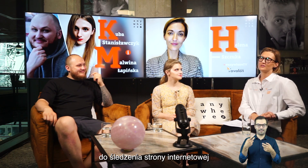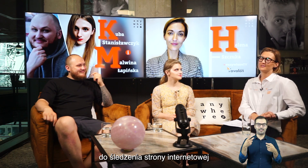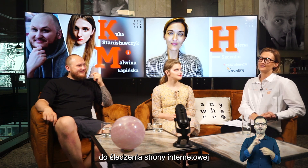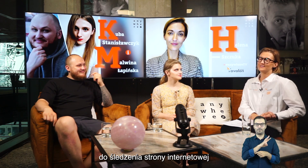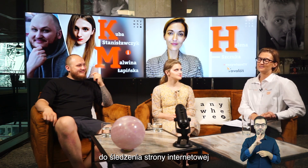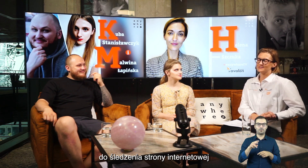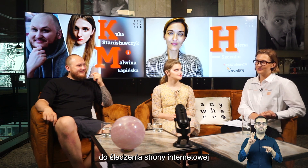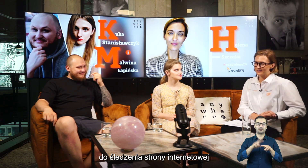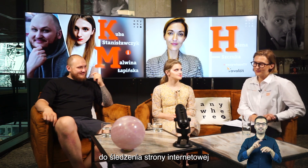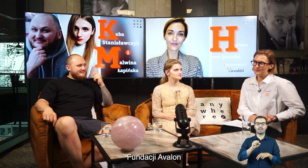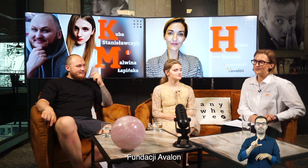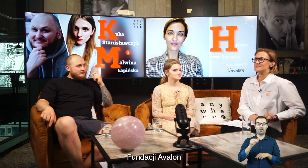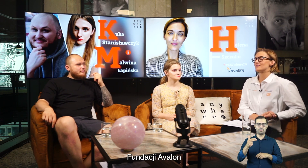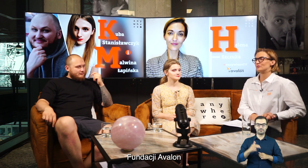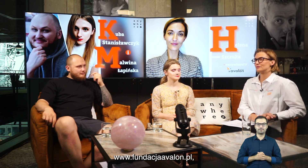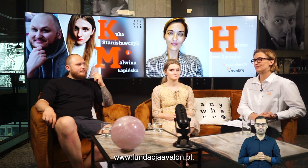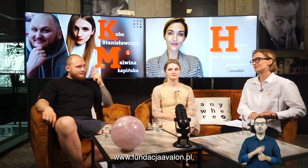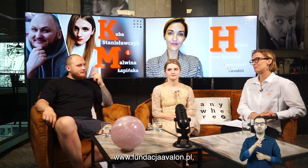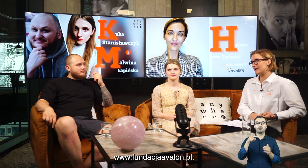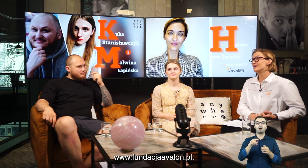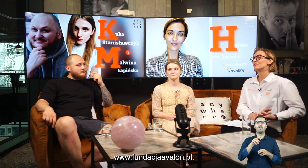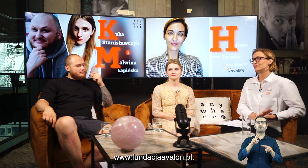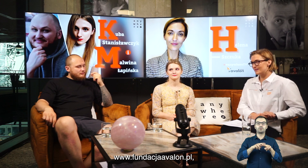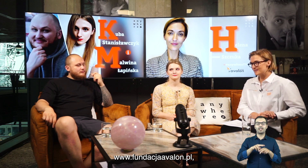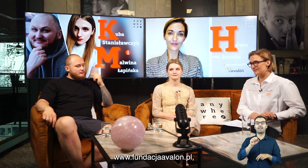strony internetowej Fundacji Avalon